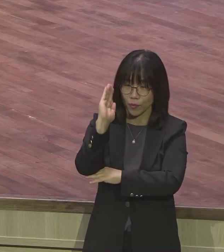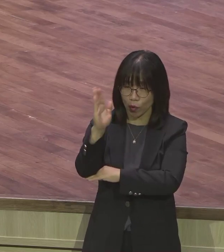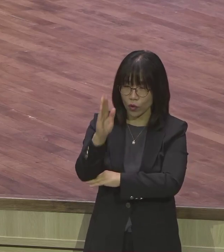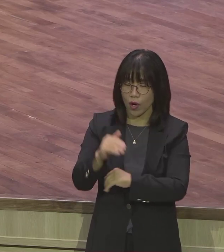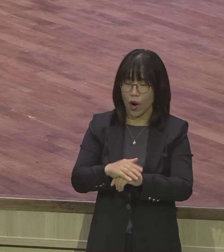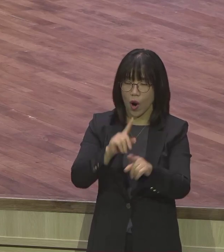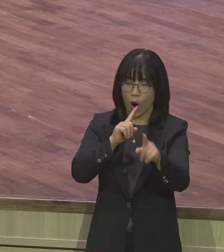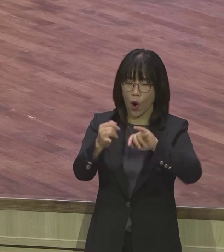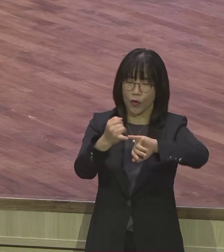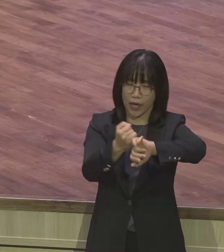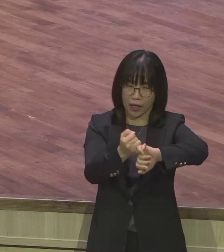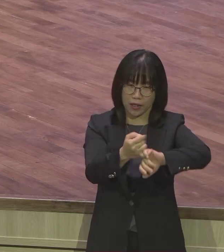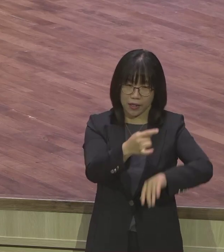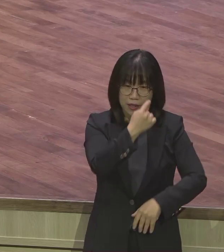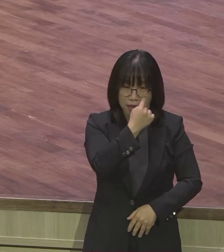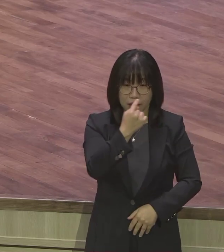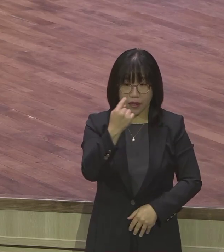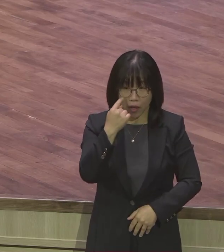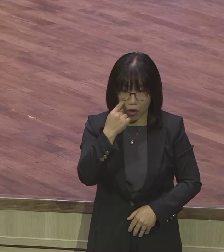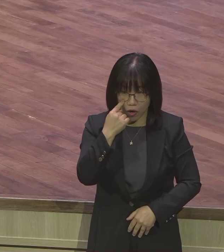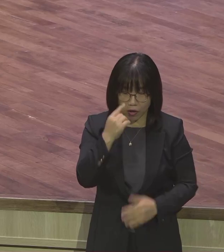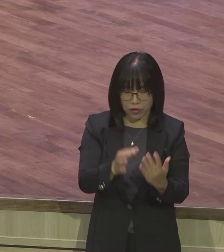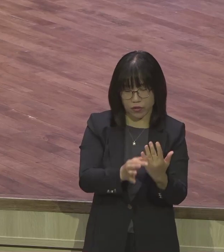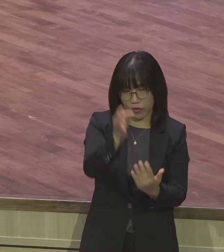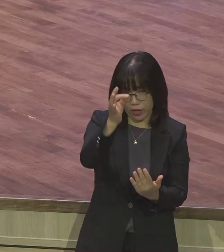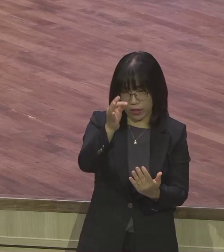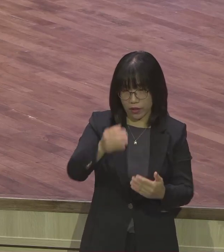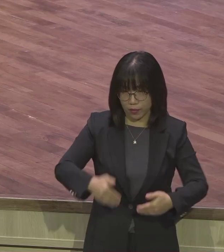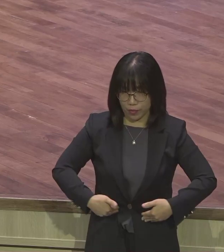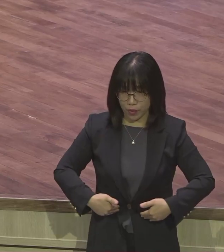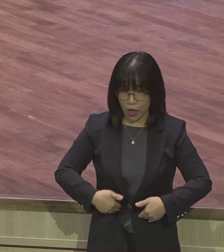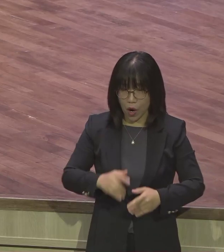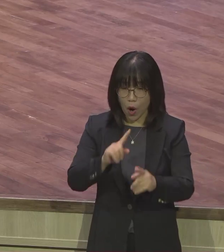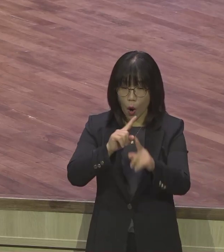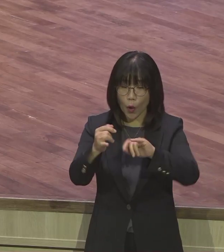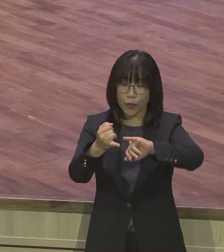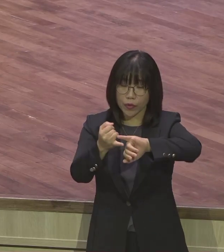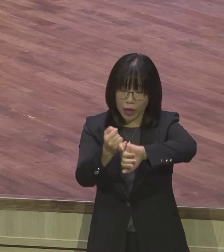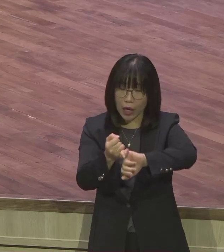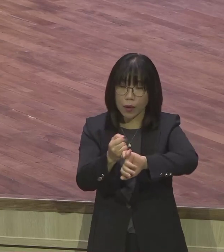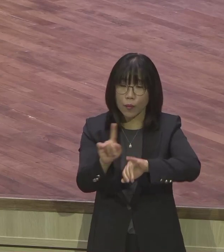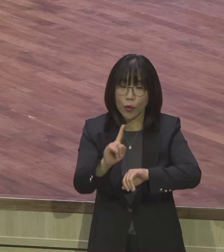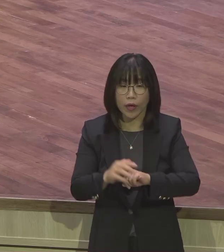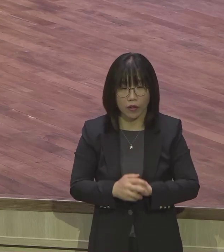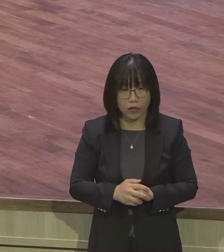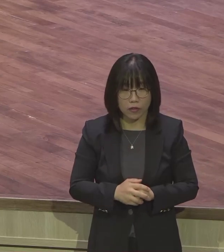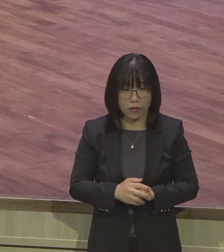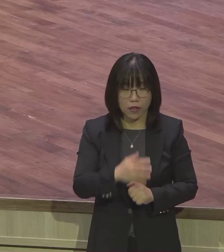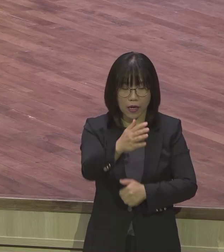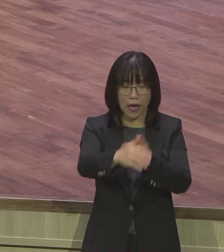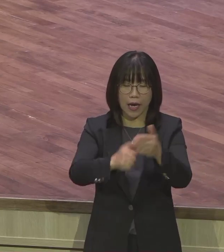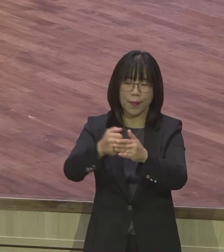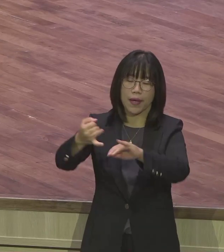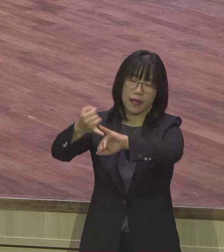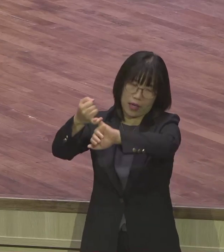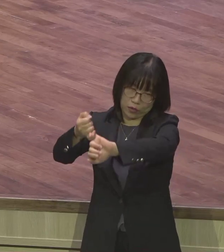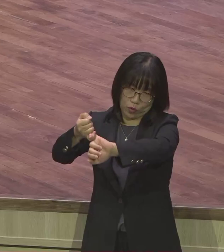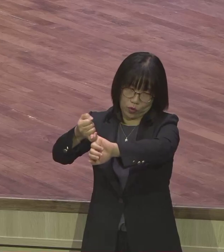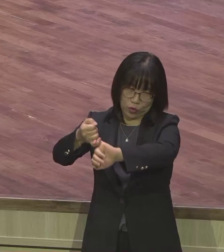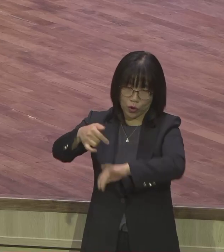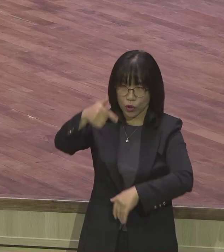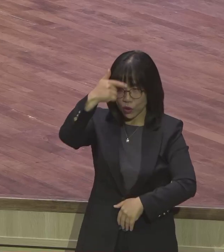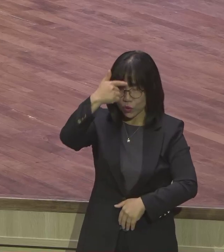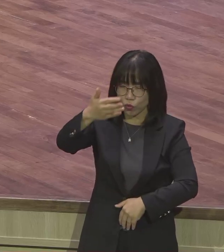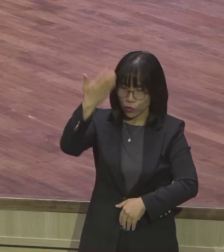말이에요. 언약의 근거, 언약이 뭐예요? 하나님 말씀이에요. 언약, 약속이에요. 구약 오래된 약속, 신약